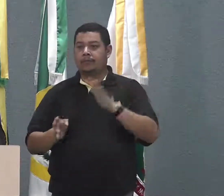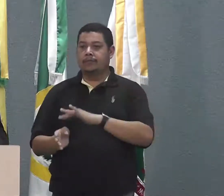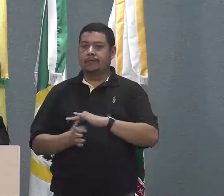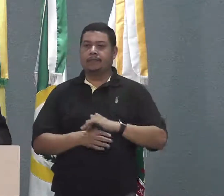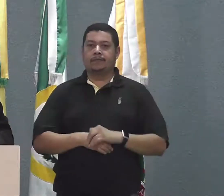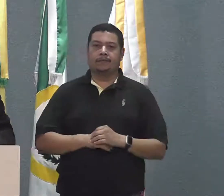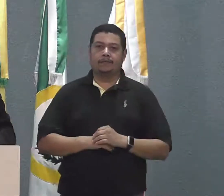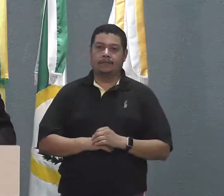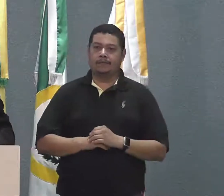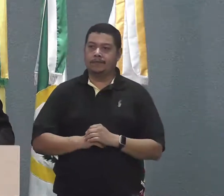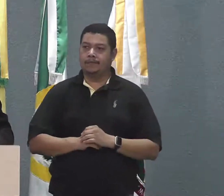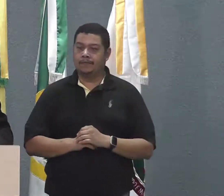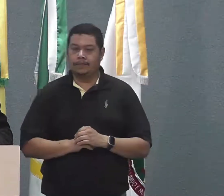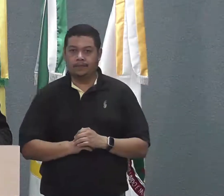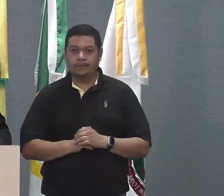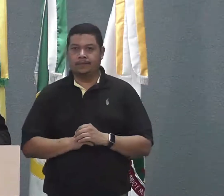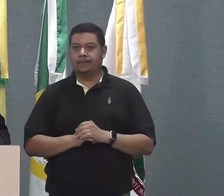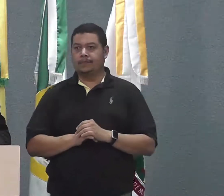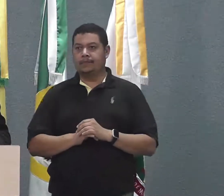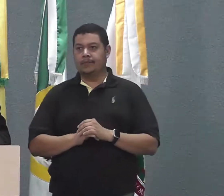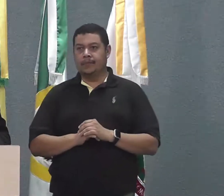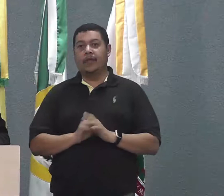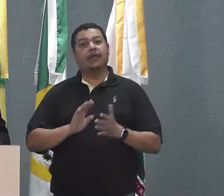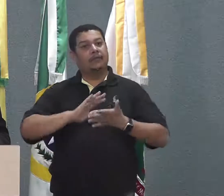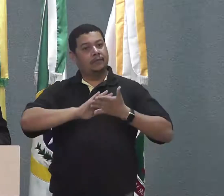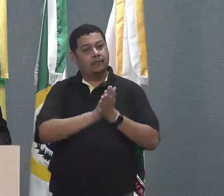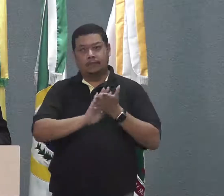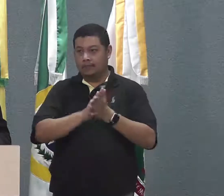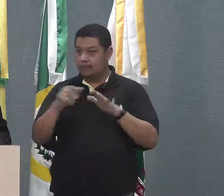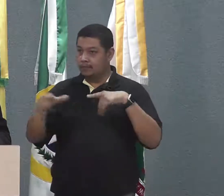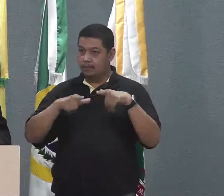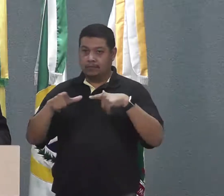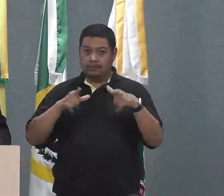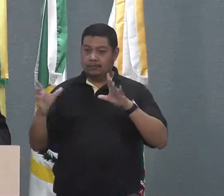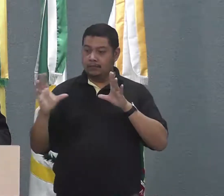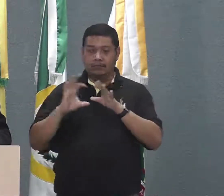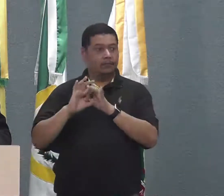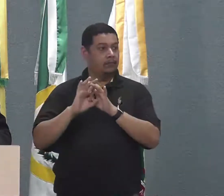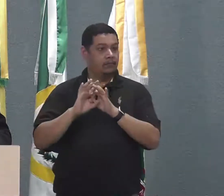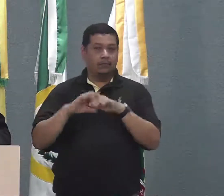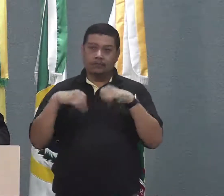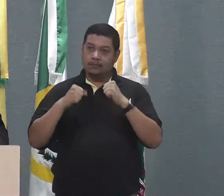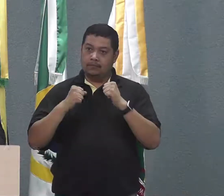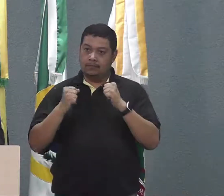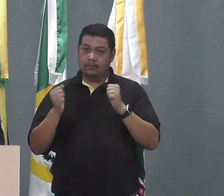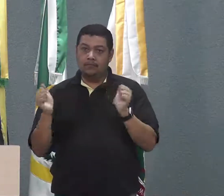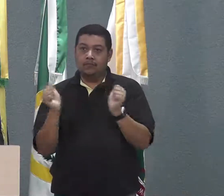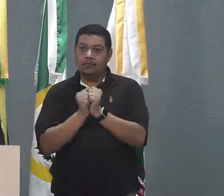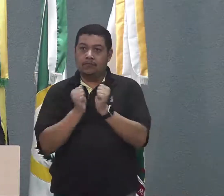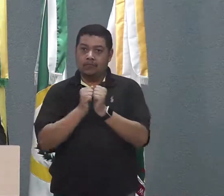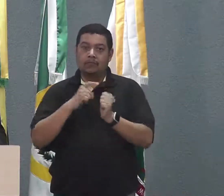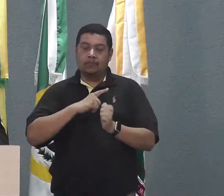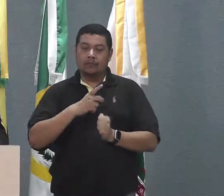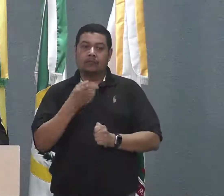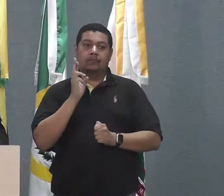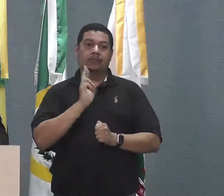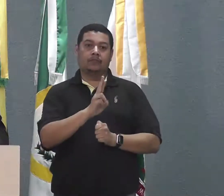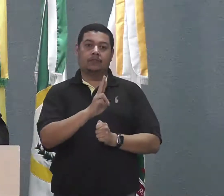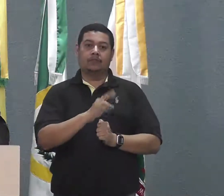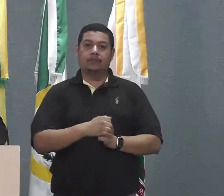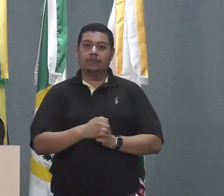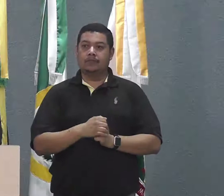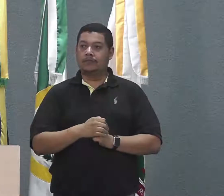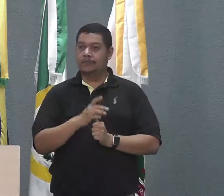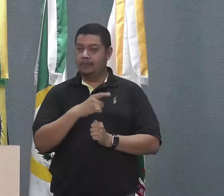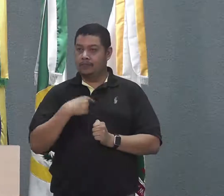faz. Isso prejudica um trabalho em conjunto. Temos que alinhar para termos resultados.